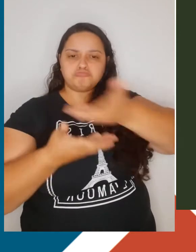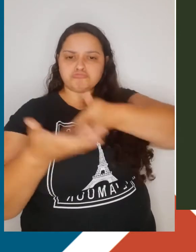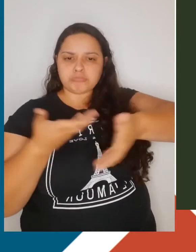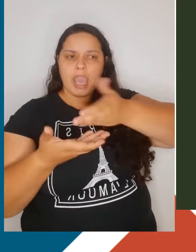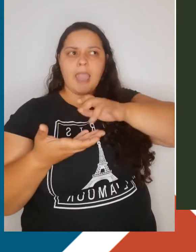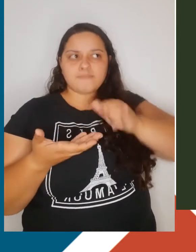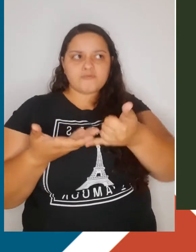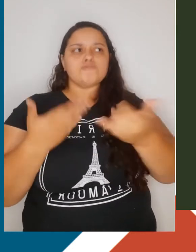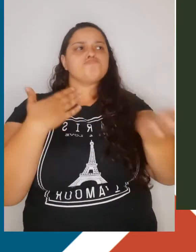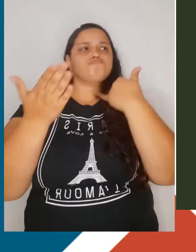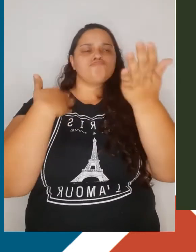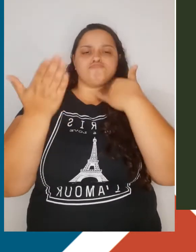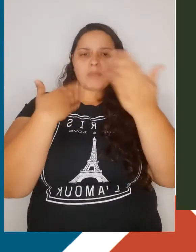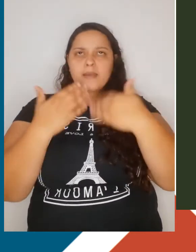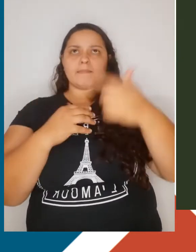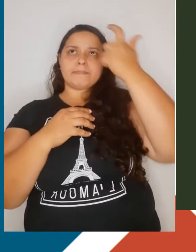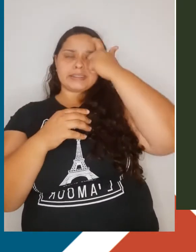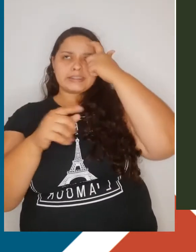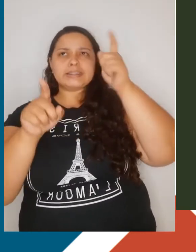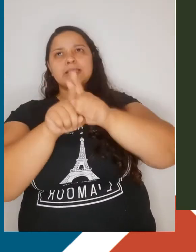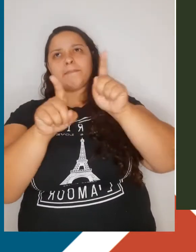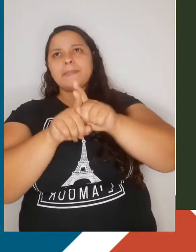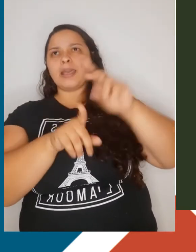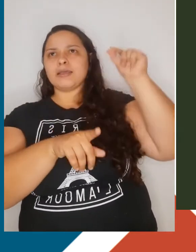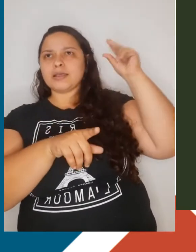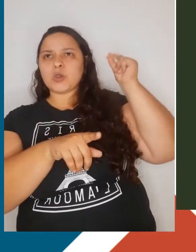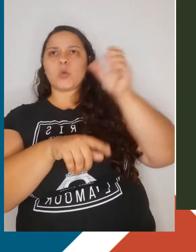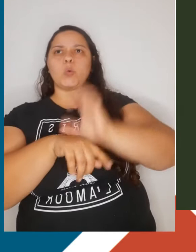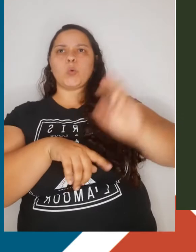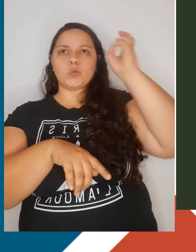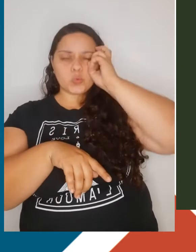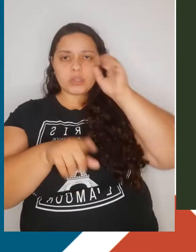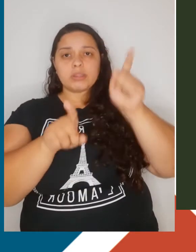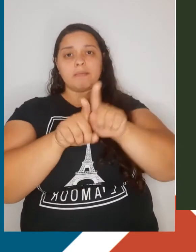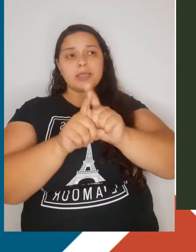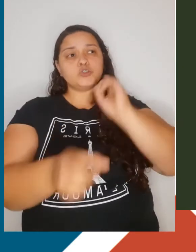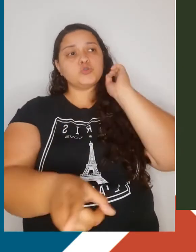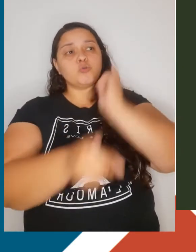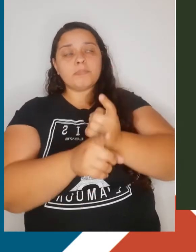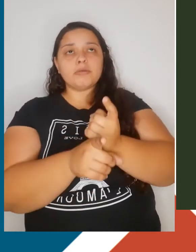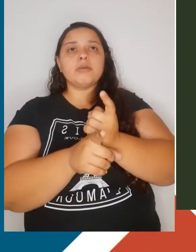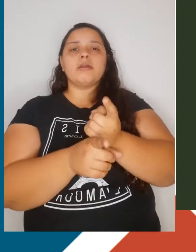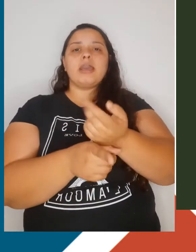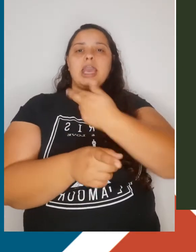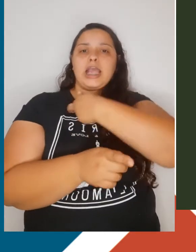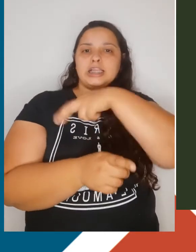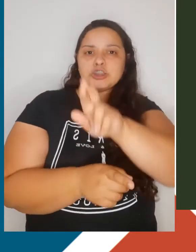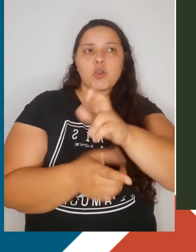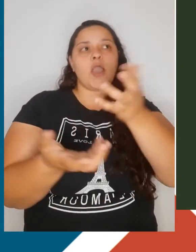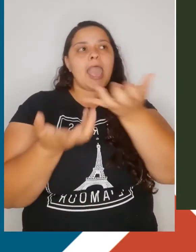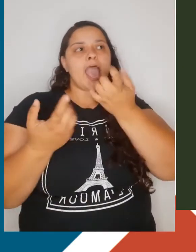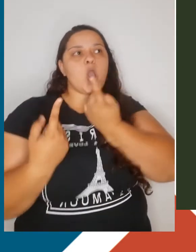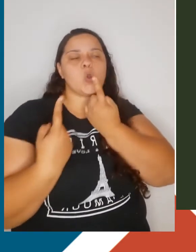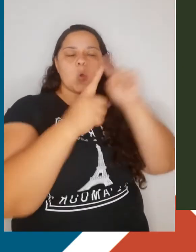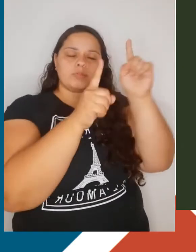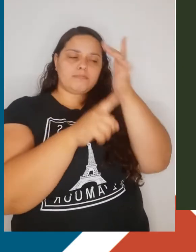populações reconstituíram a solidariedade étnica, recriavam suas tradições antepassadas e redescobriram a unidade espiritual para